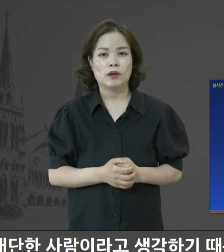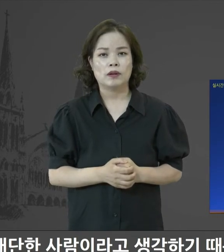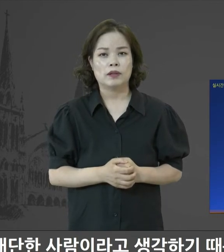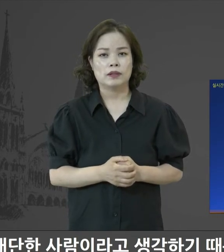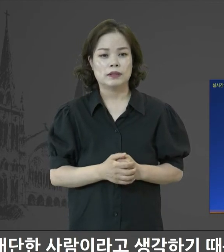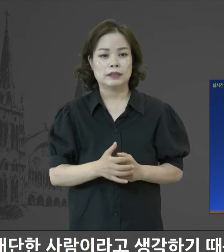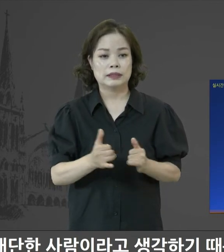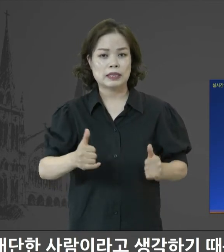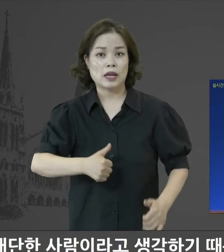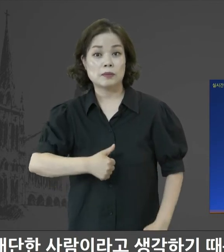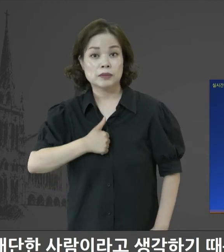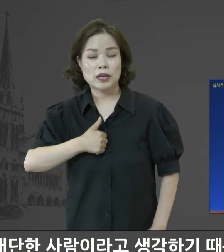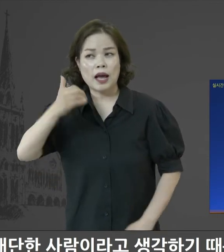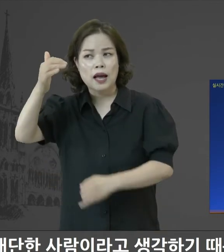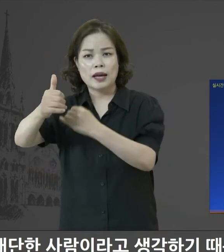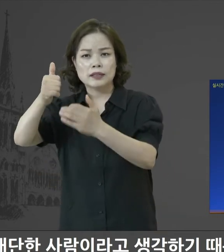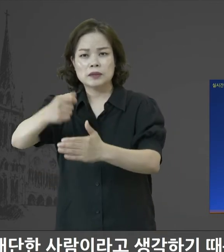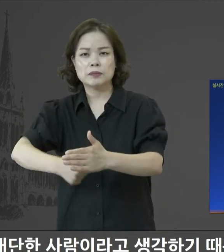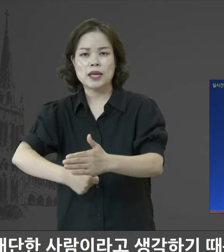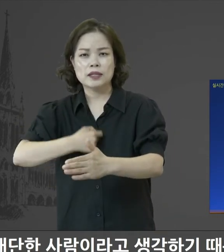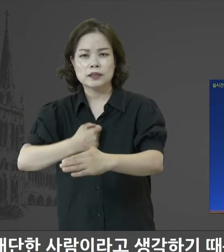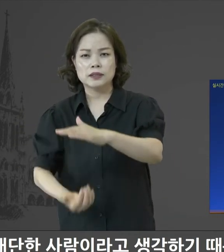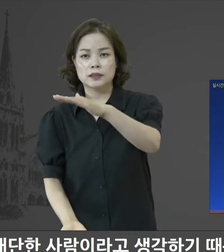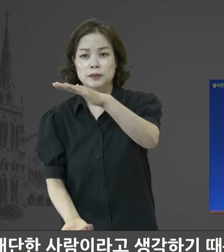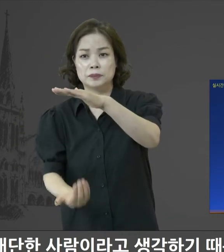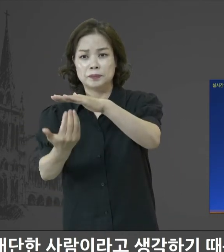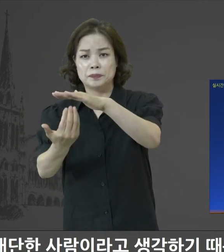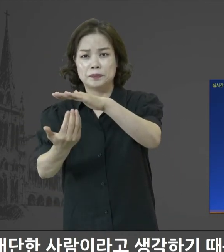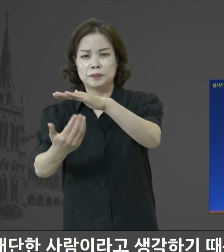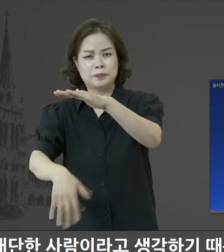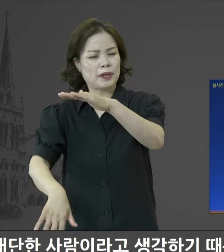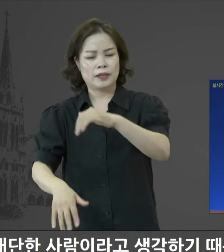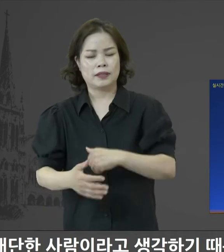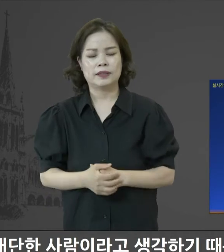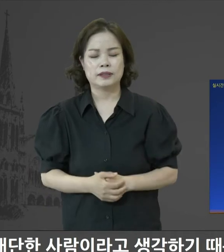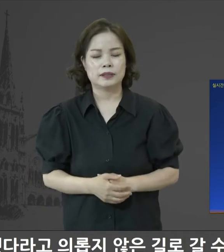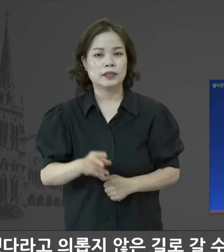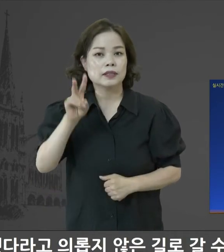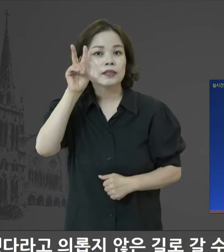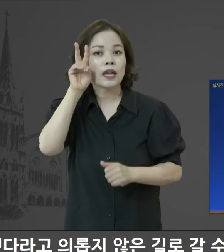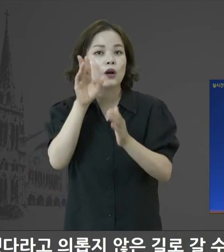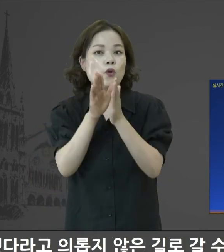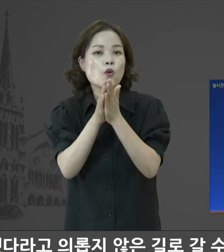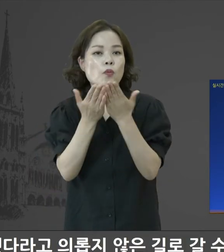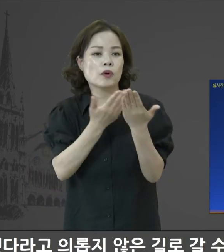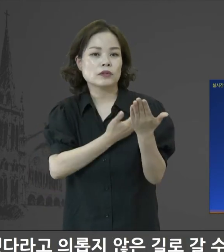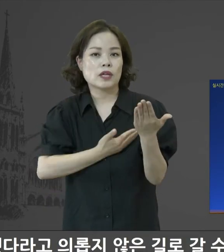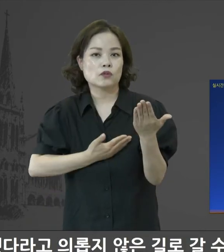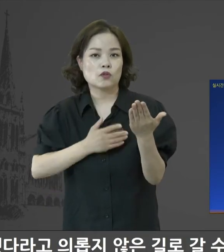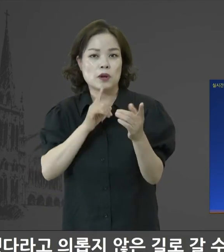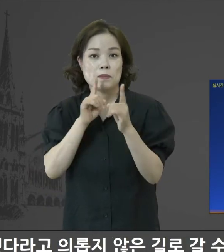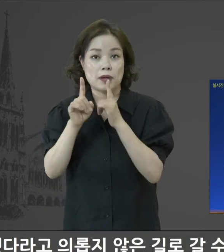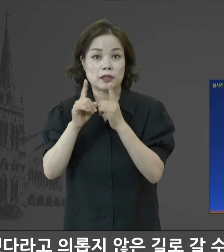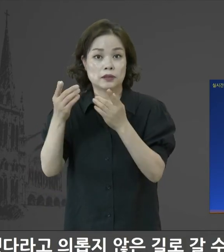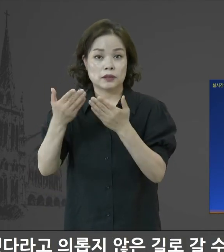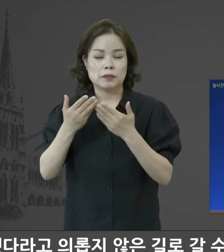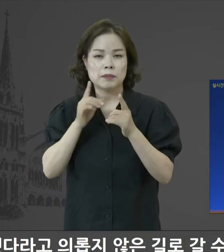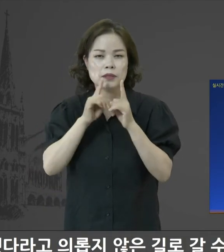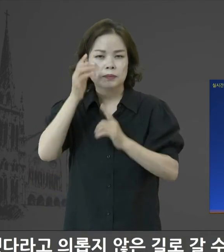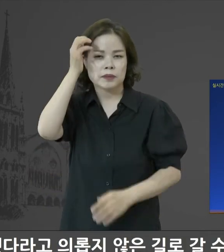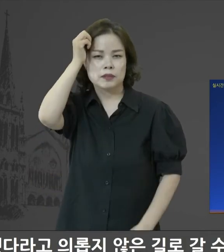사람이 성내는 것이 하나님의 의를 이룰 수 없다, 야고보 사도가 발견한 것이죠. 여러분, 이 말씀을